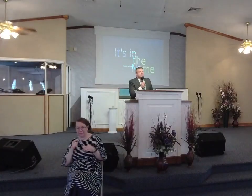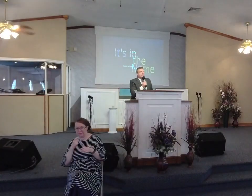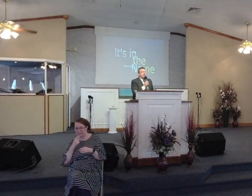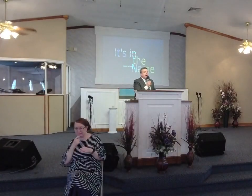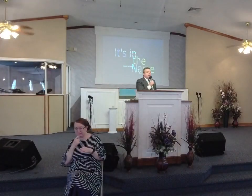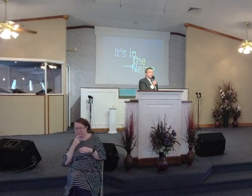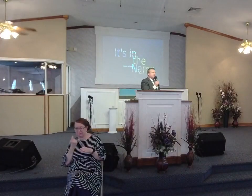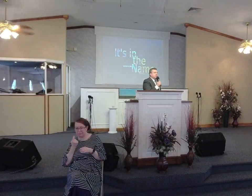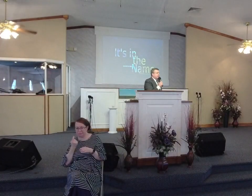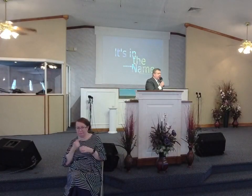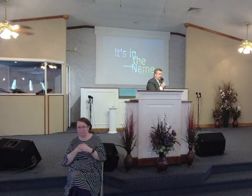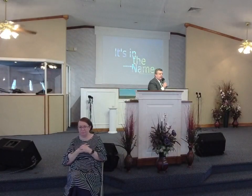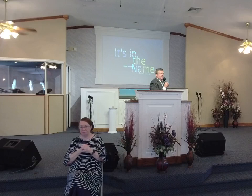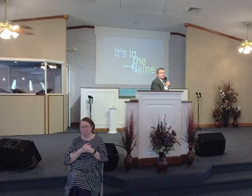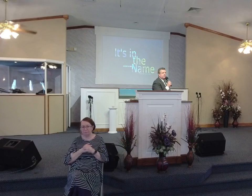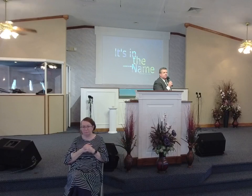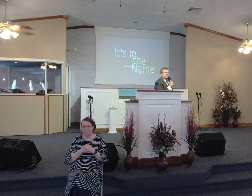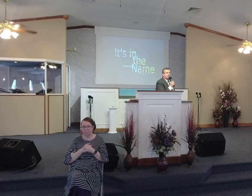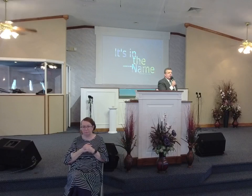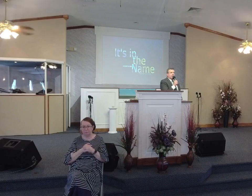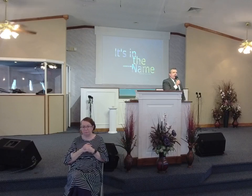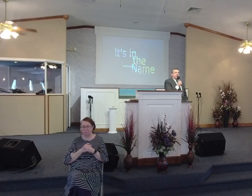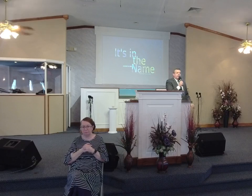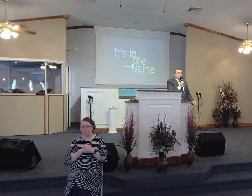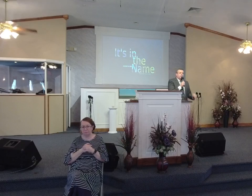el mismo Satanás.